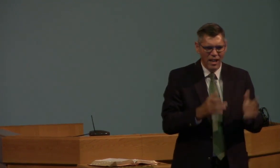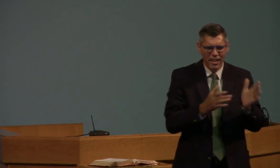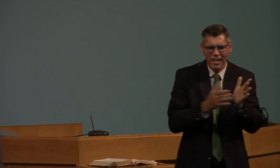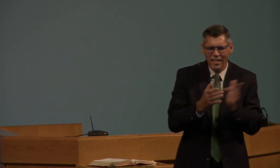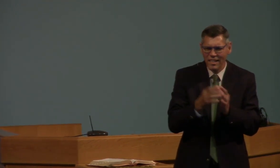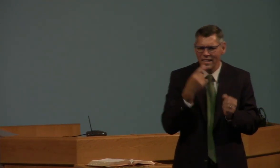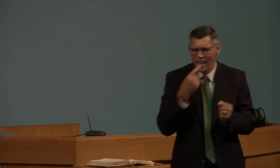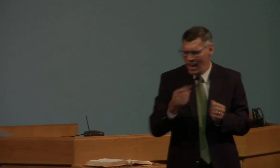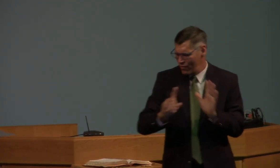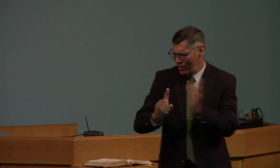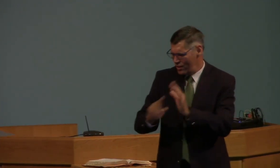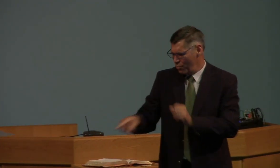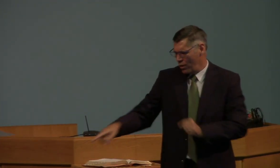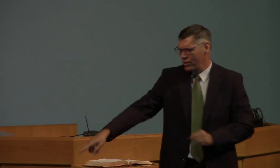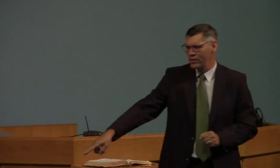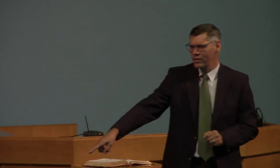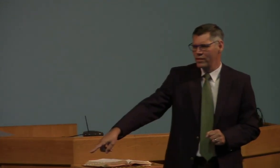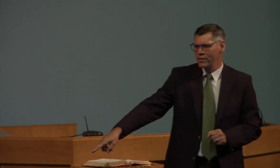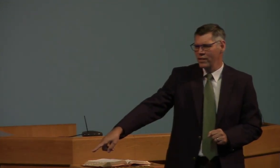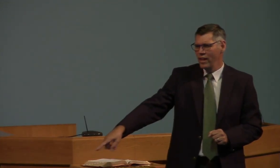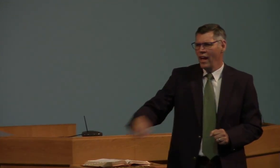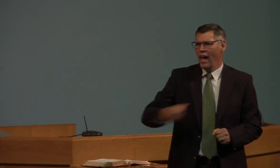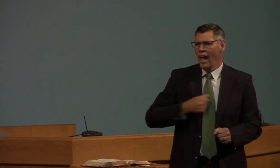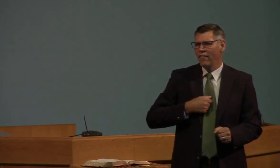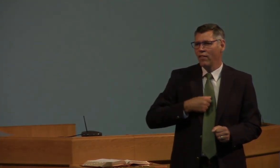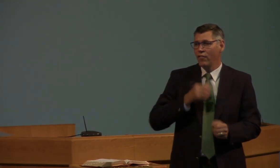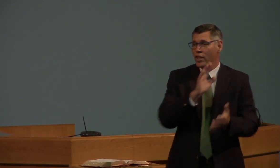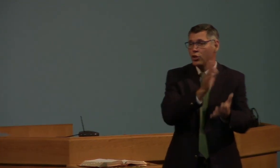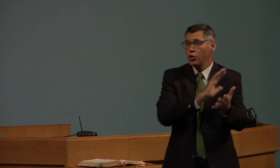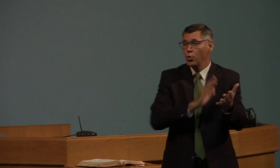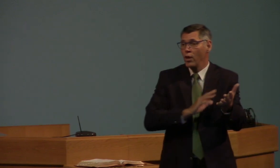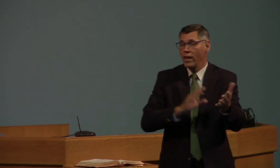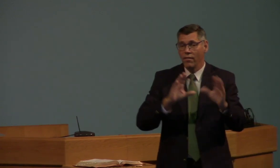Jesus sê vir disippels, ek wil vir julle 'n storie vertel.